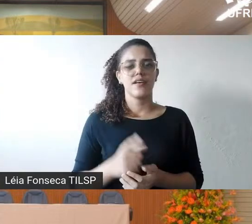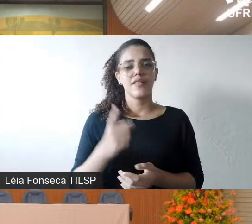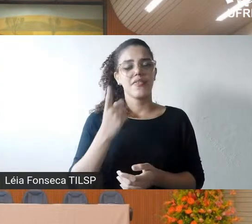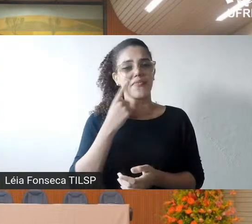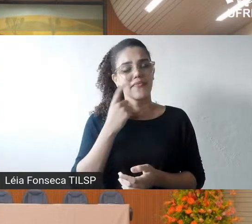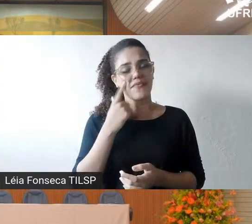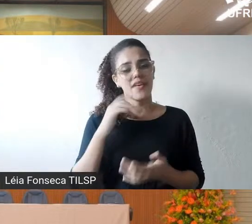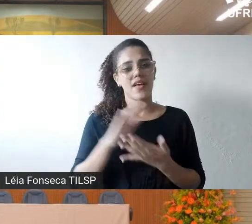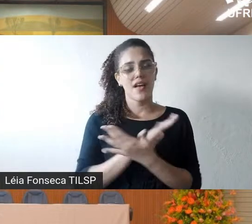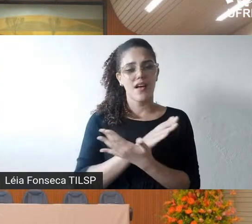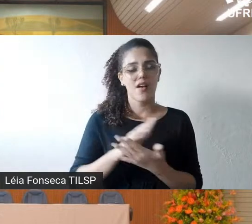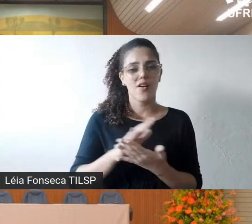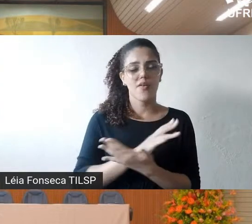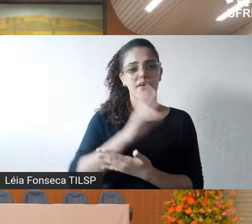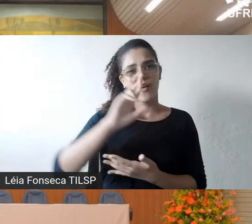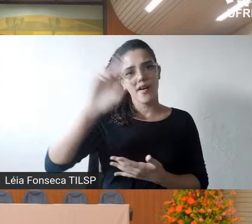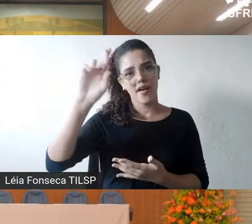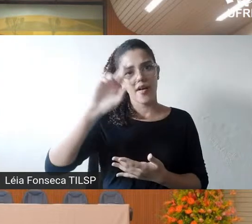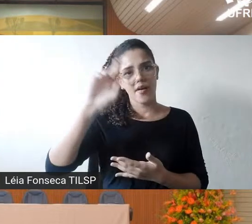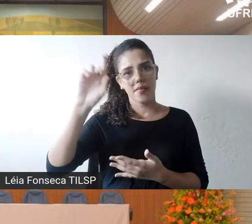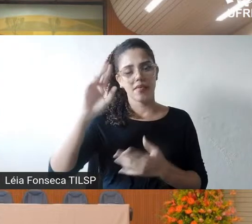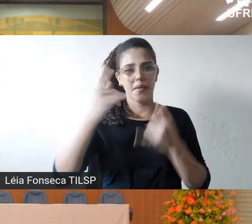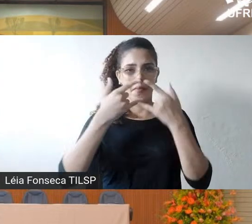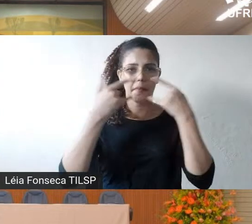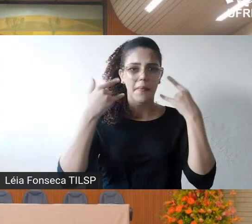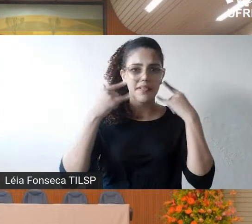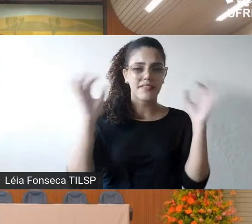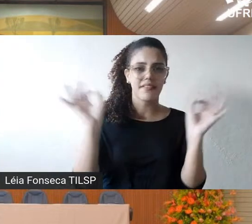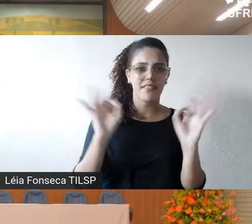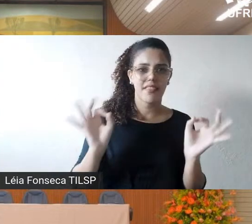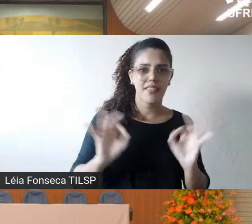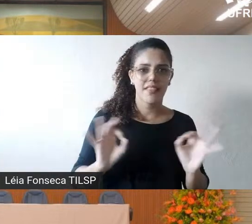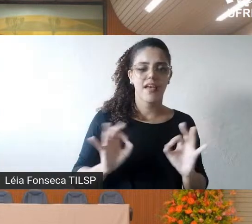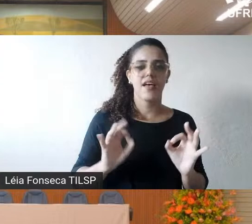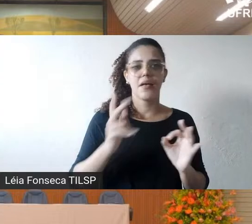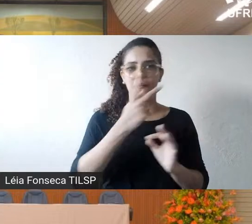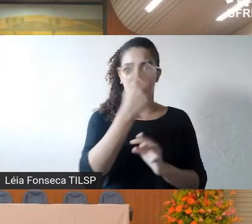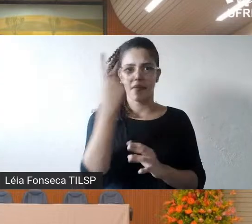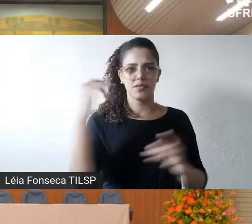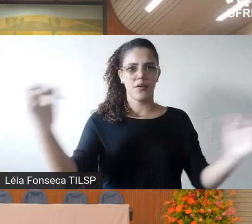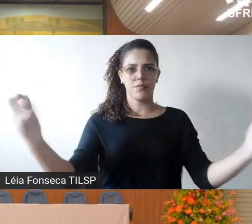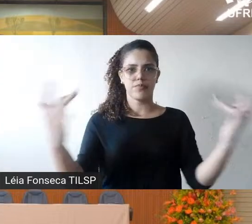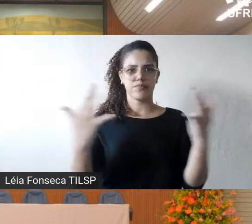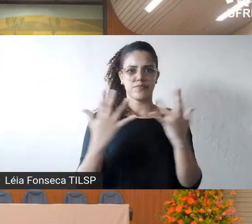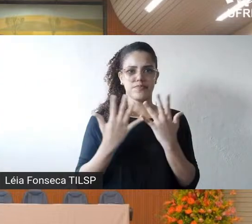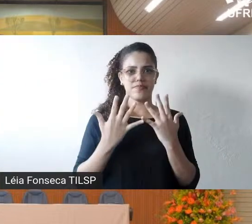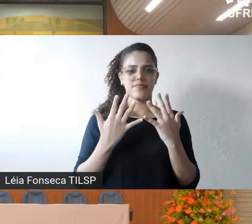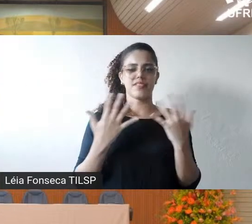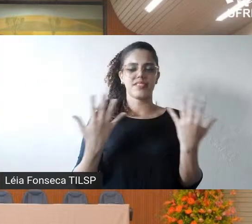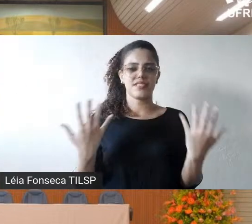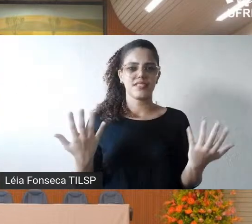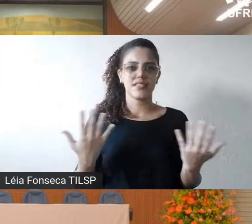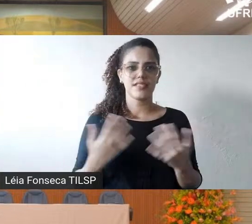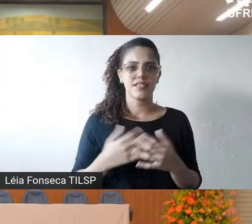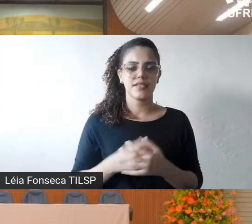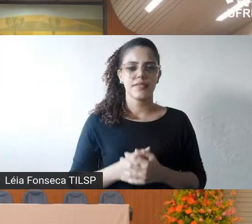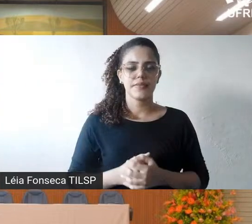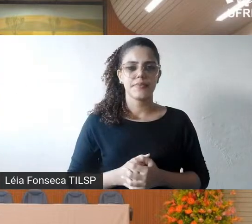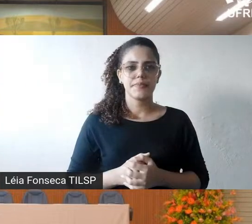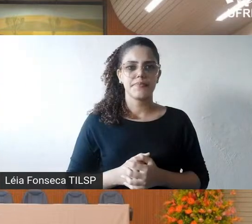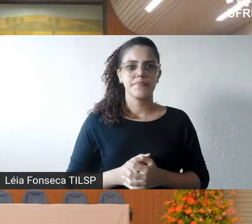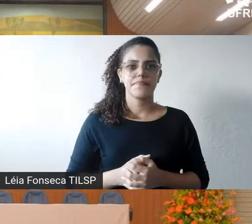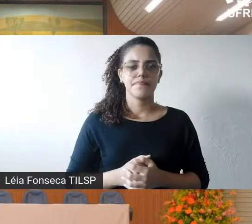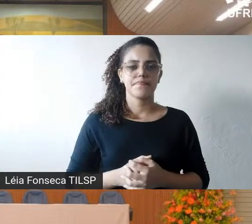aglomeração. Isso é um absurdo, gente. E a gente precisa ter respeito à ciência. E à Universidade Federal Rural de Pernambuco tem.